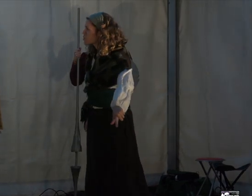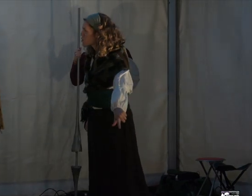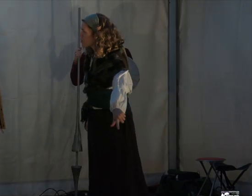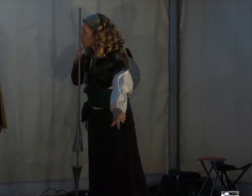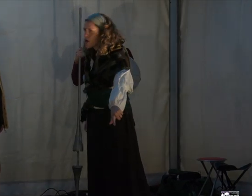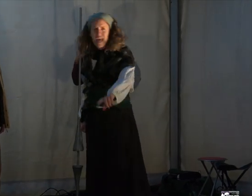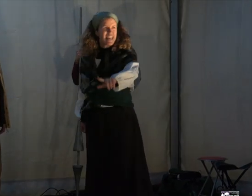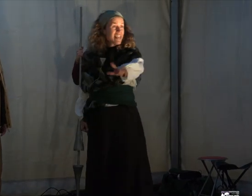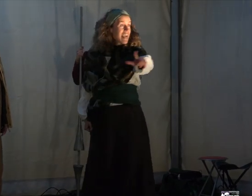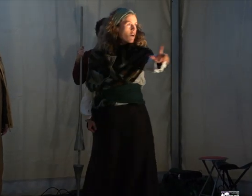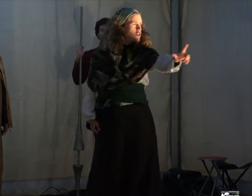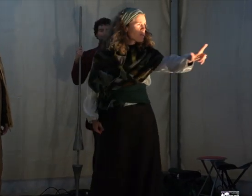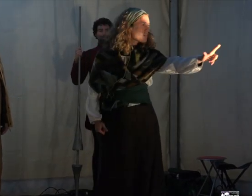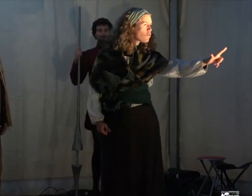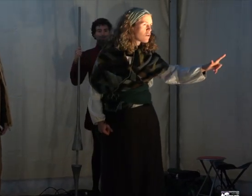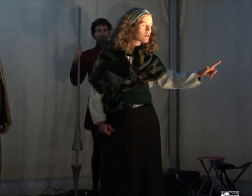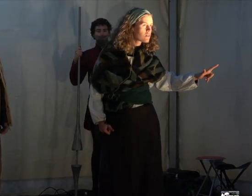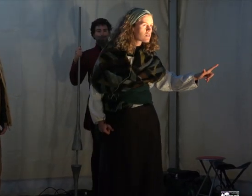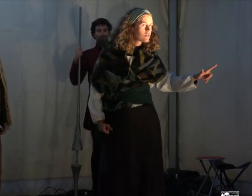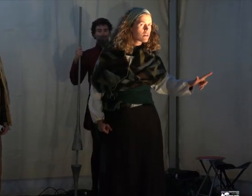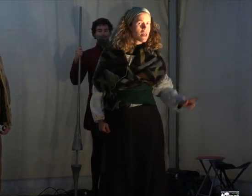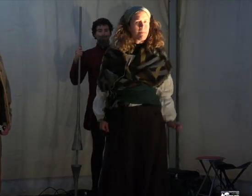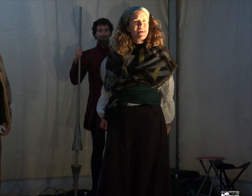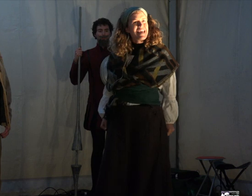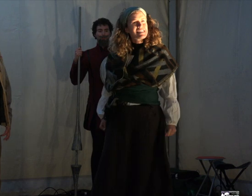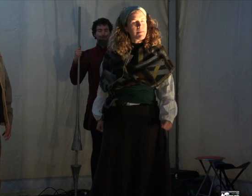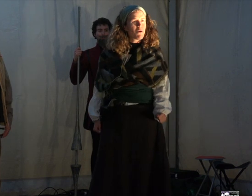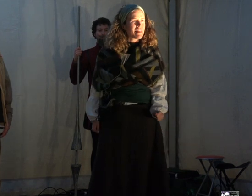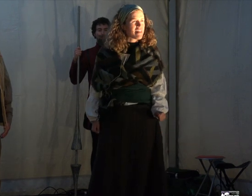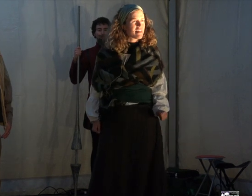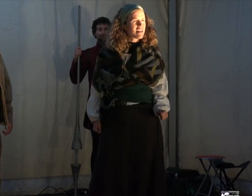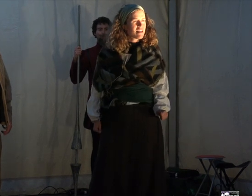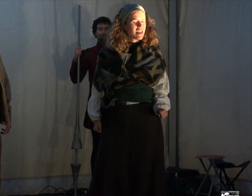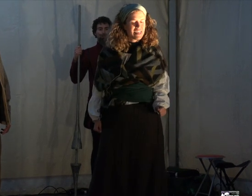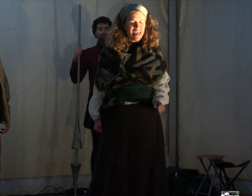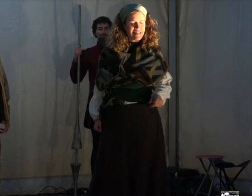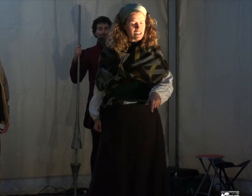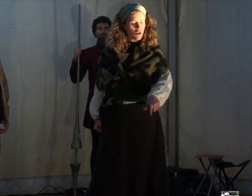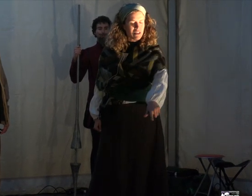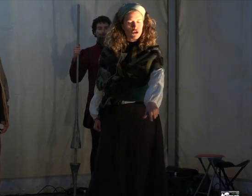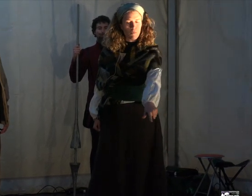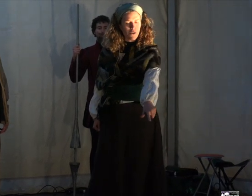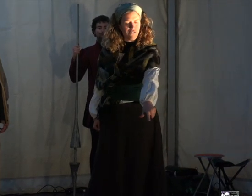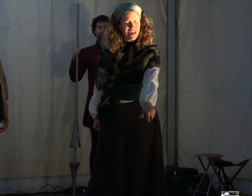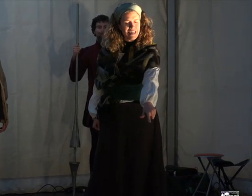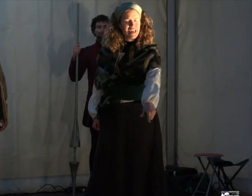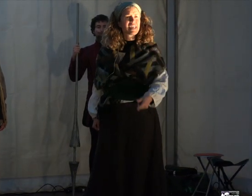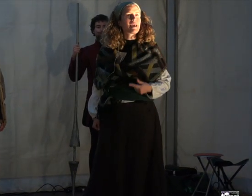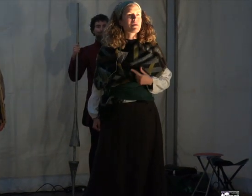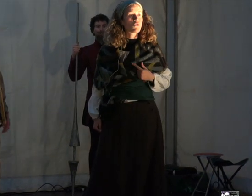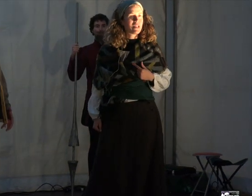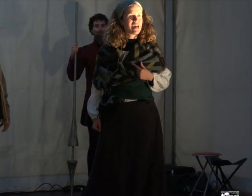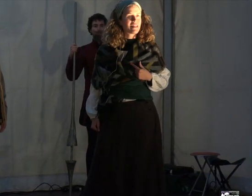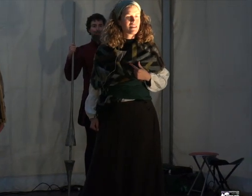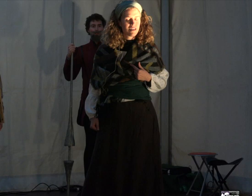a Grisóstomo, ni a otro alguno, bien se puede decir que antes lo mató su porfía